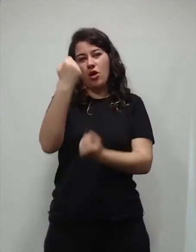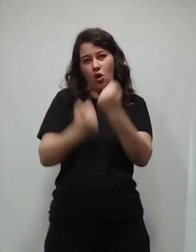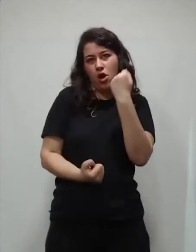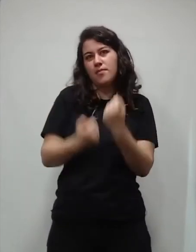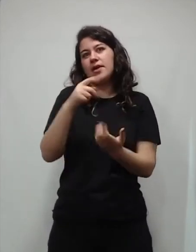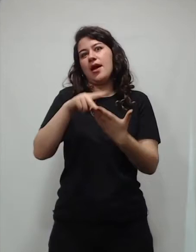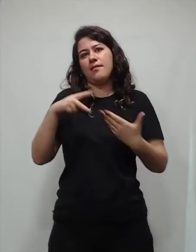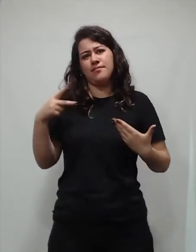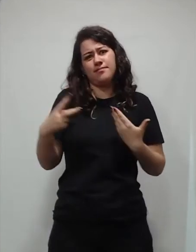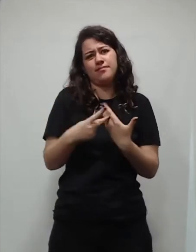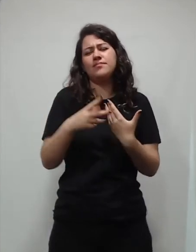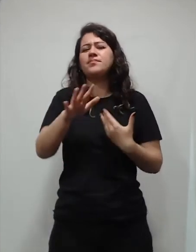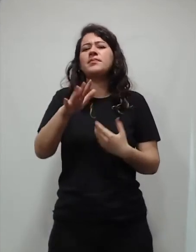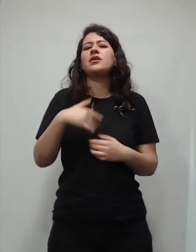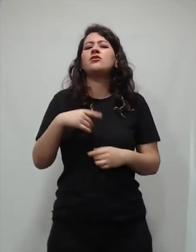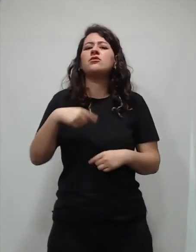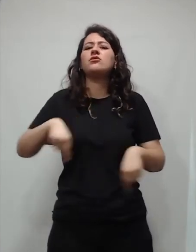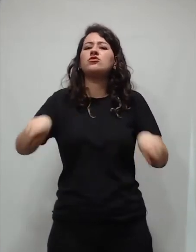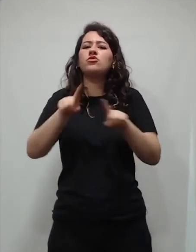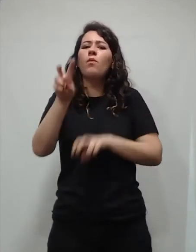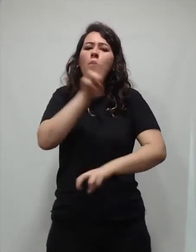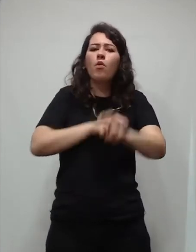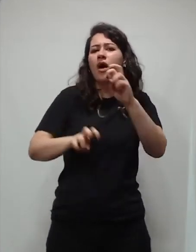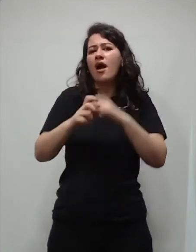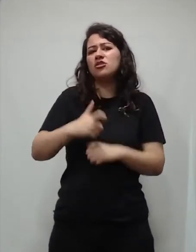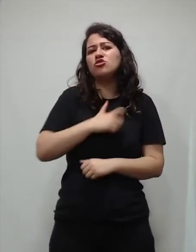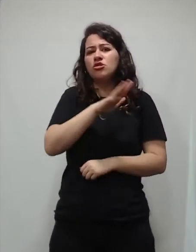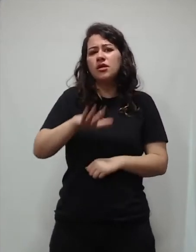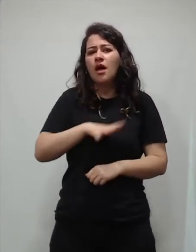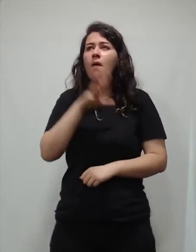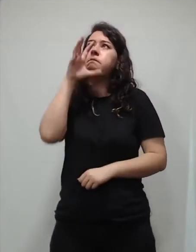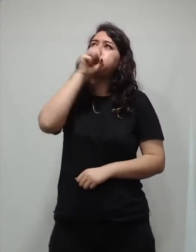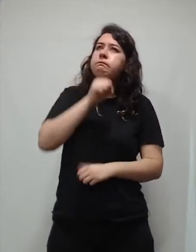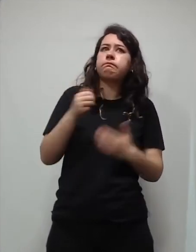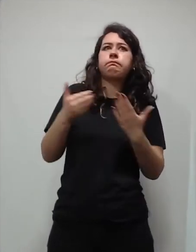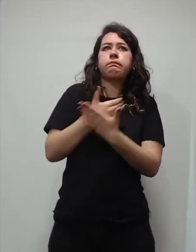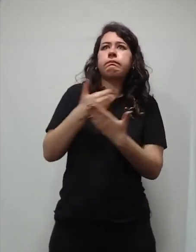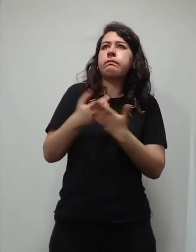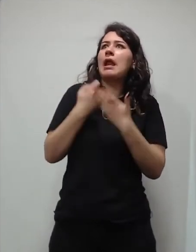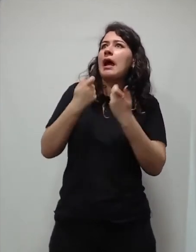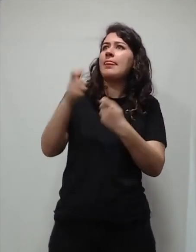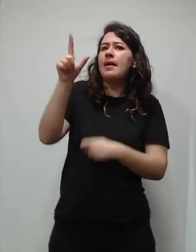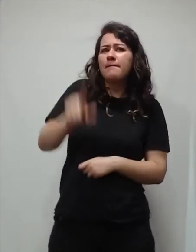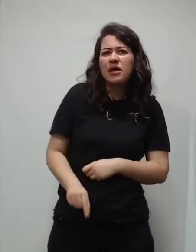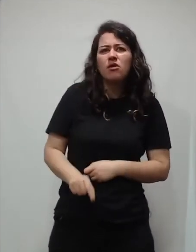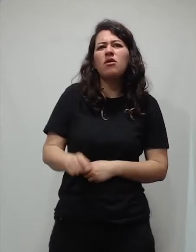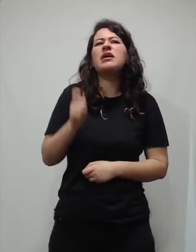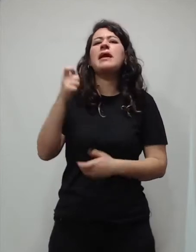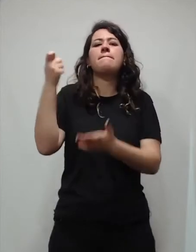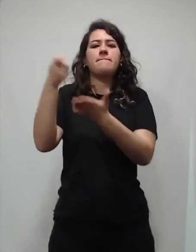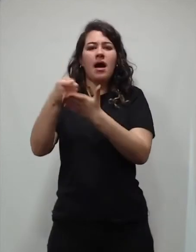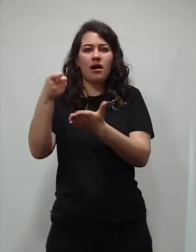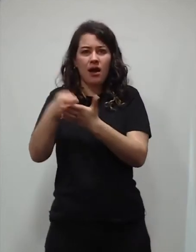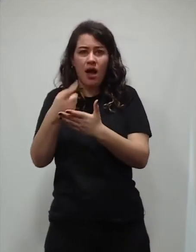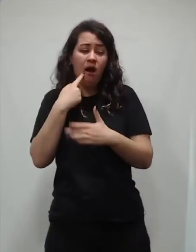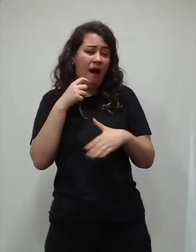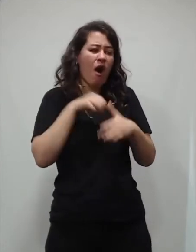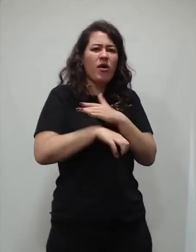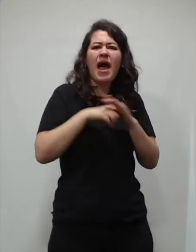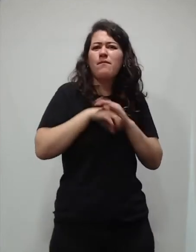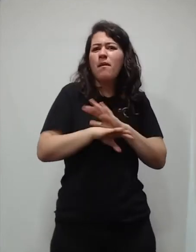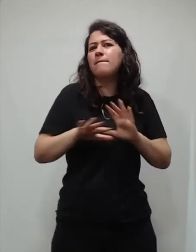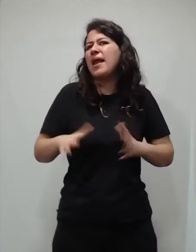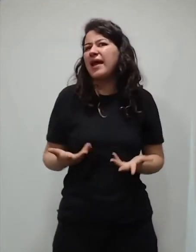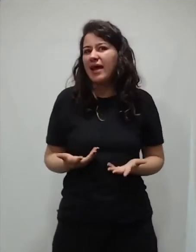económica. ¿Qué sociedad queremos? ¿Sumida en el sufrimiento para gastar menos? ¿Menos para quién? ¿Ahorramos para